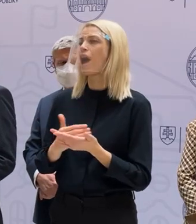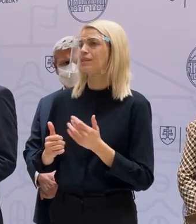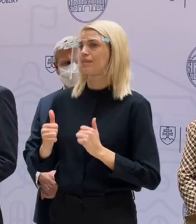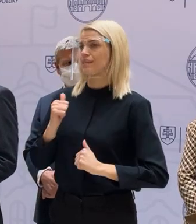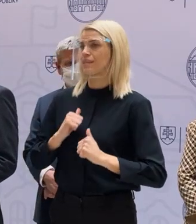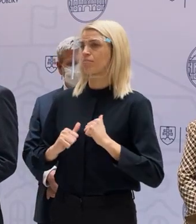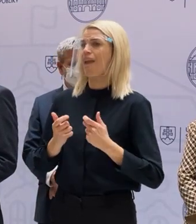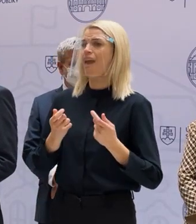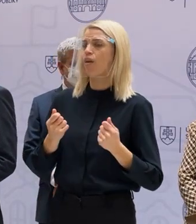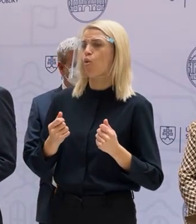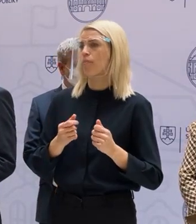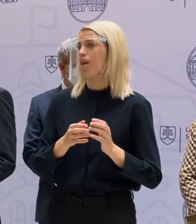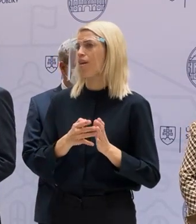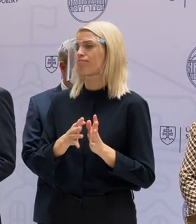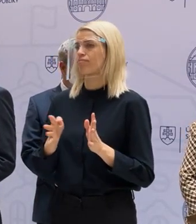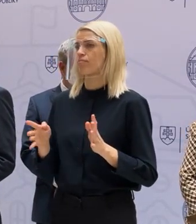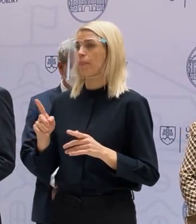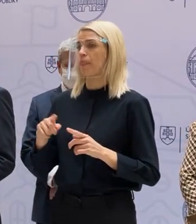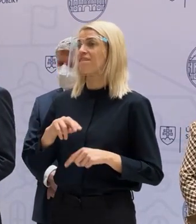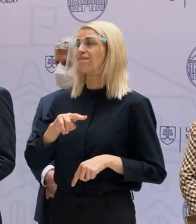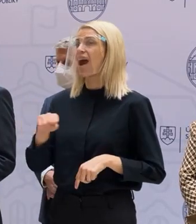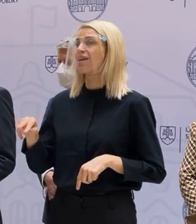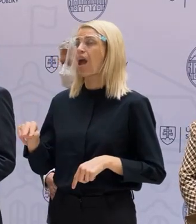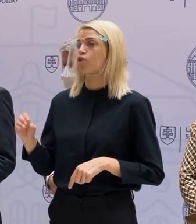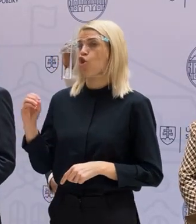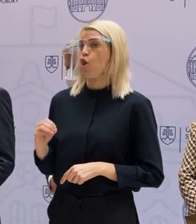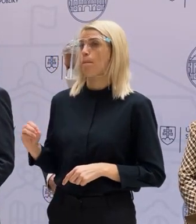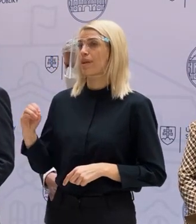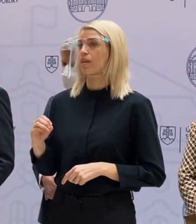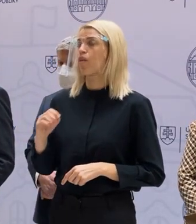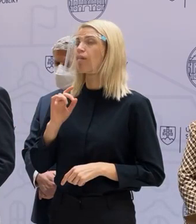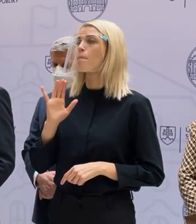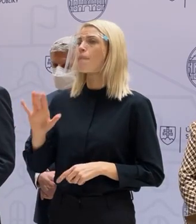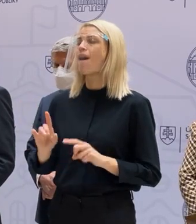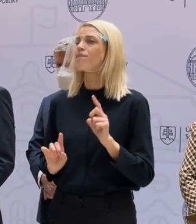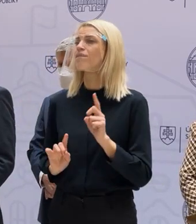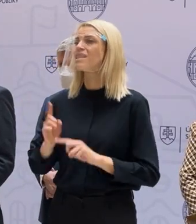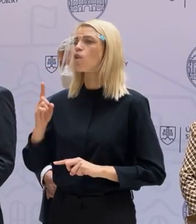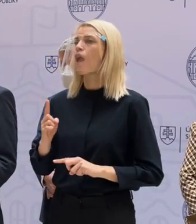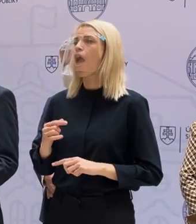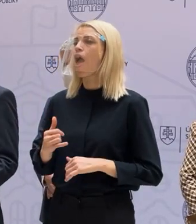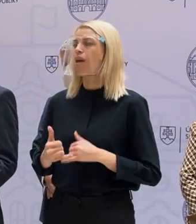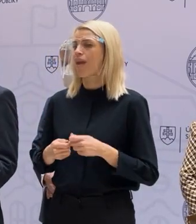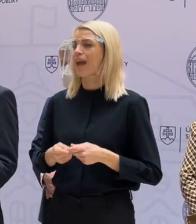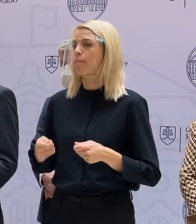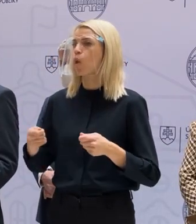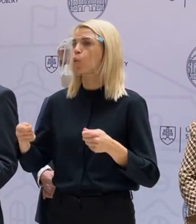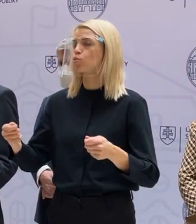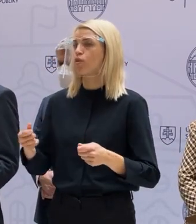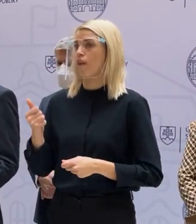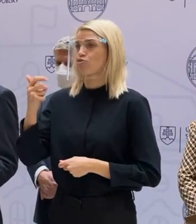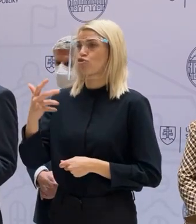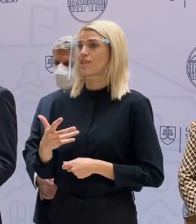toho variant, akým je Omikron, ktorý má mimoriadne vysoké reprodukčné číslo,